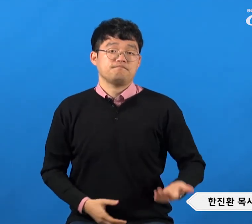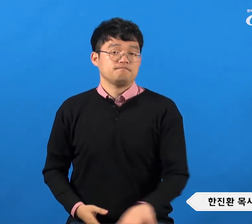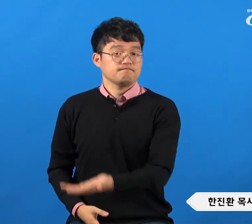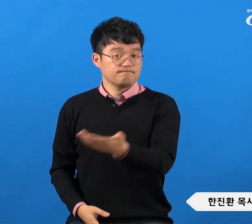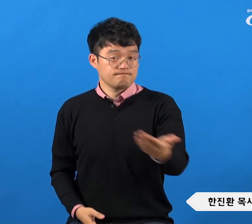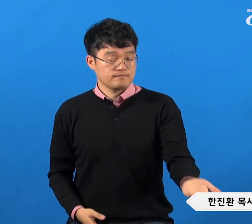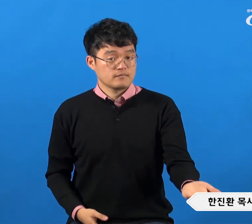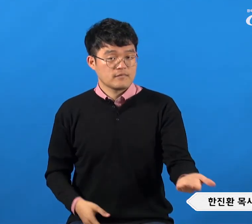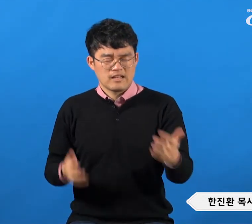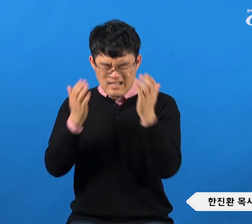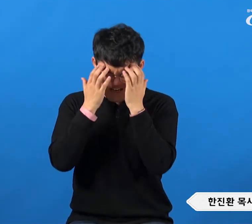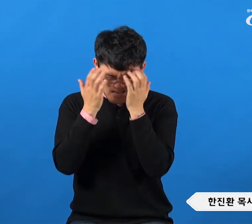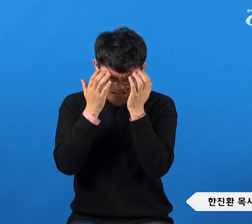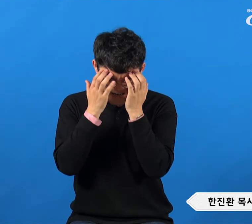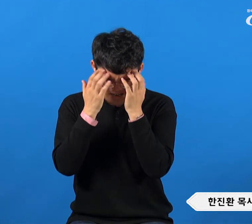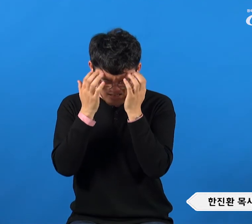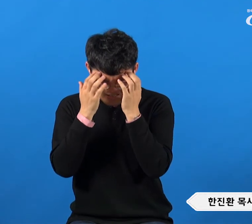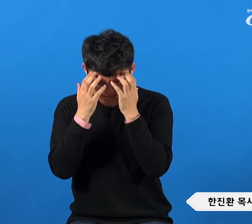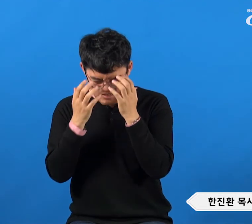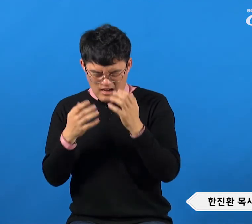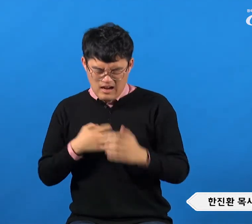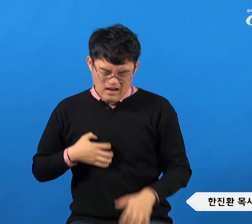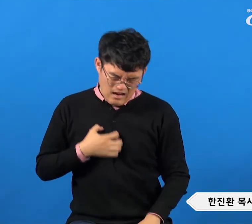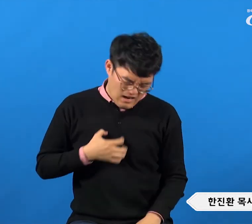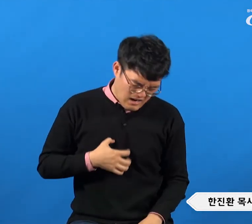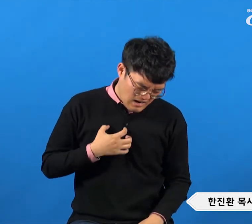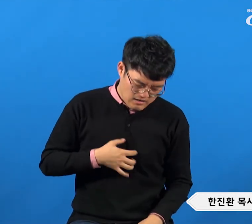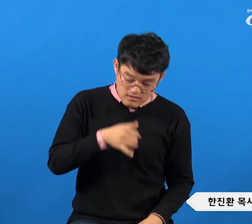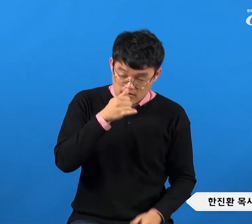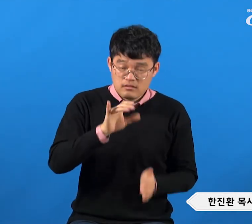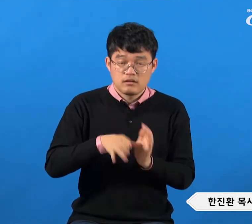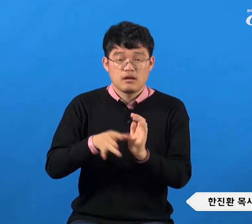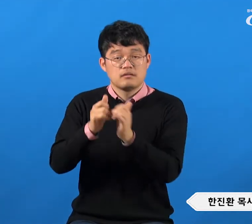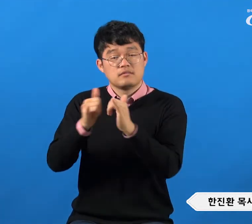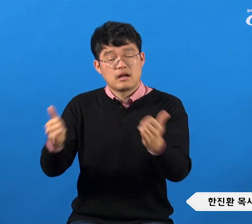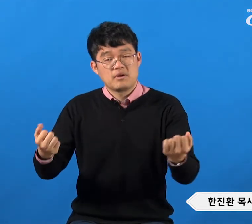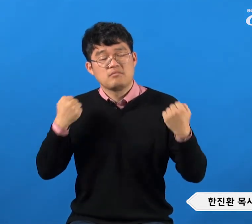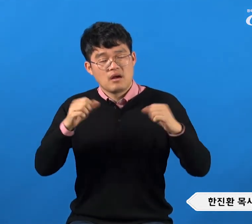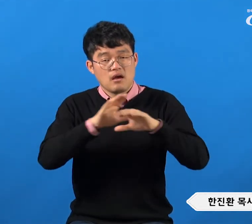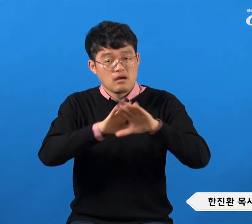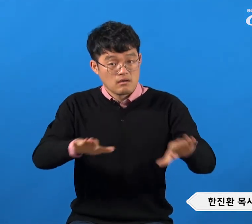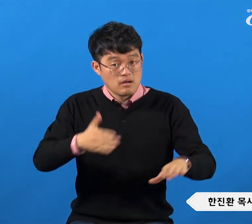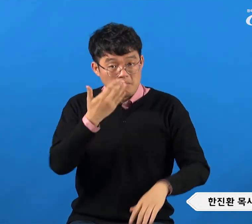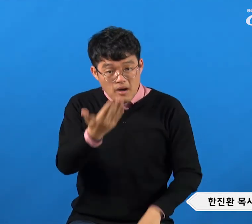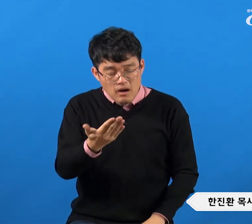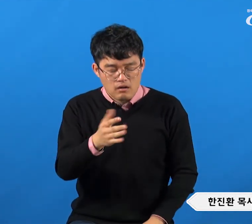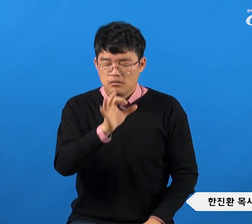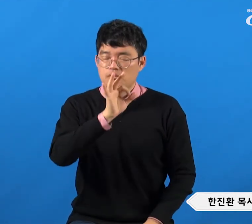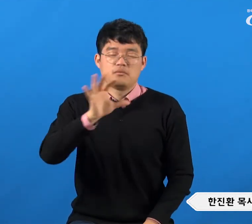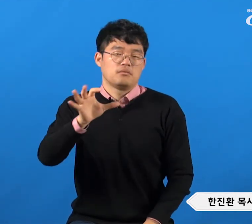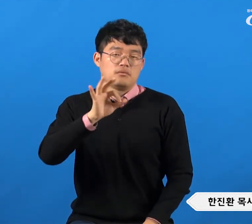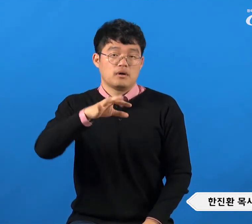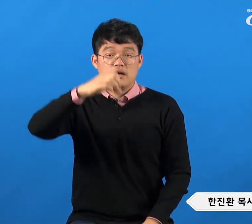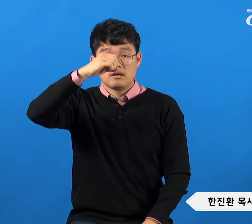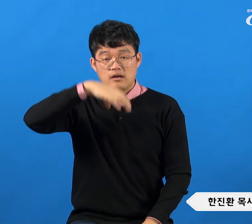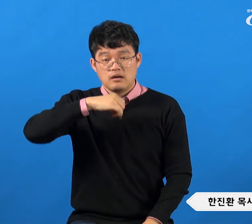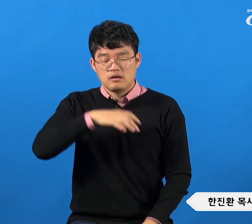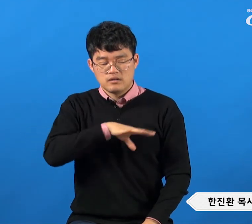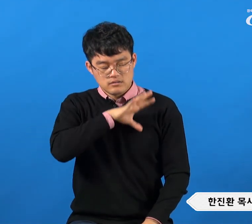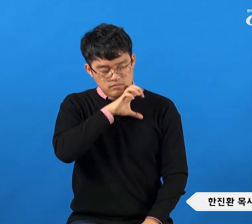여러분, 시련의 비바람이 몰아칠 때에 사람의 힘으로는 어떻게 할 수가 없습니다.